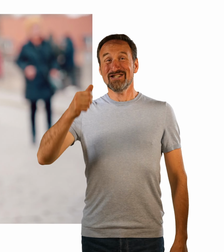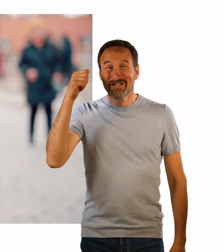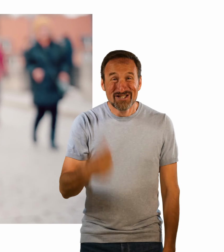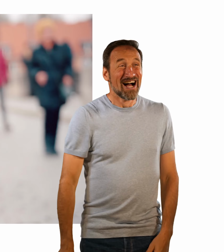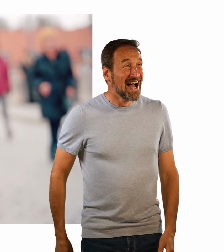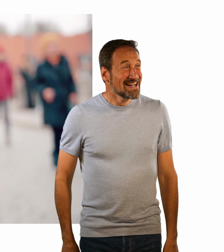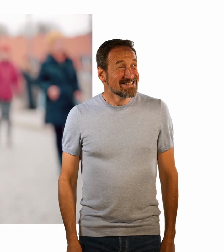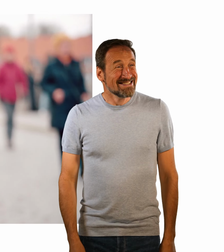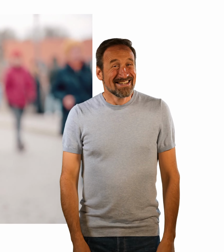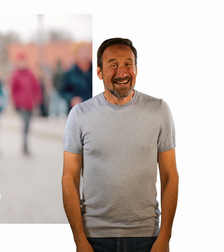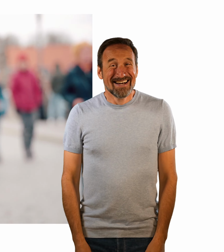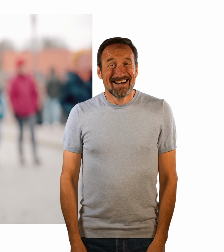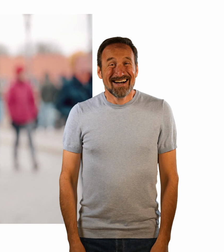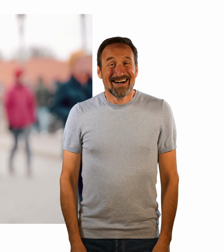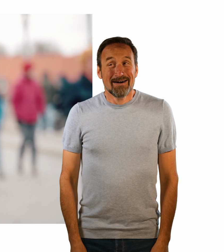Scheiße!